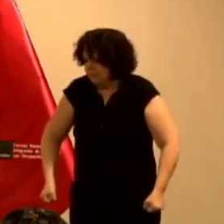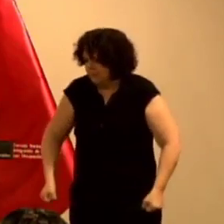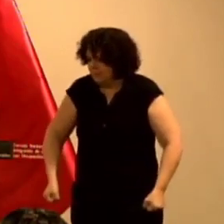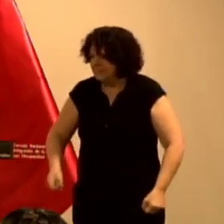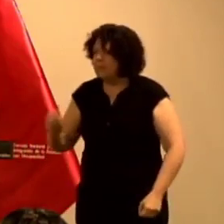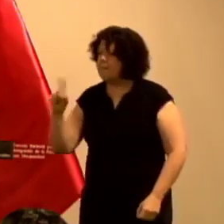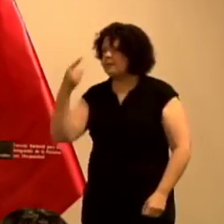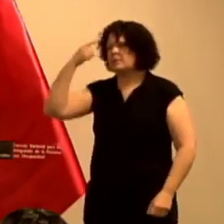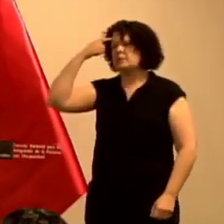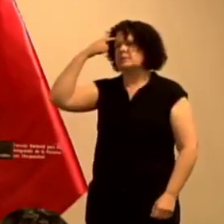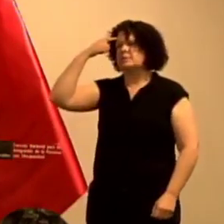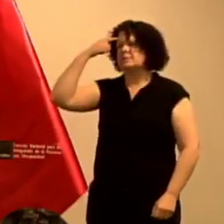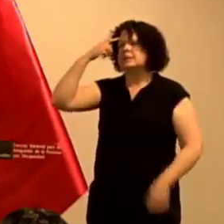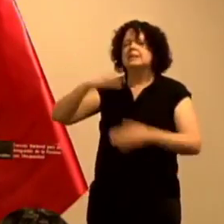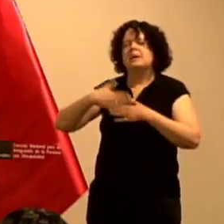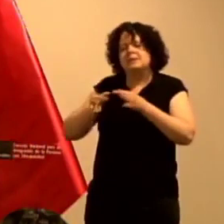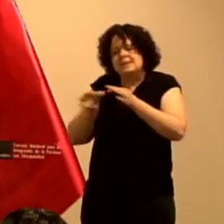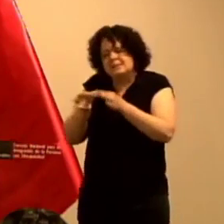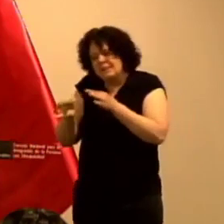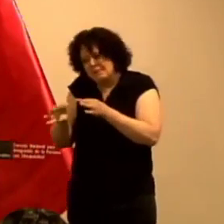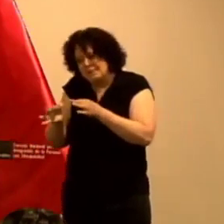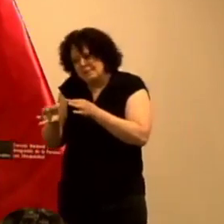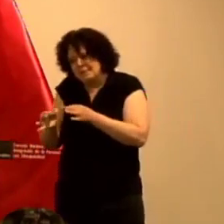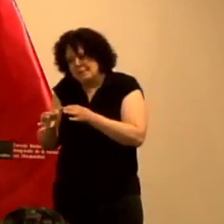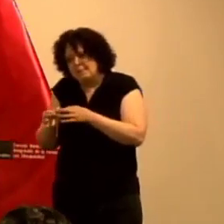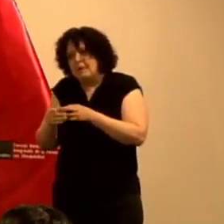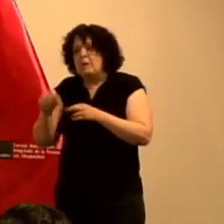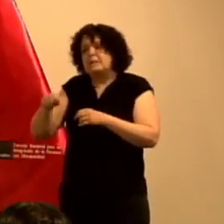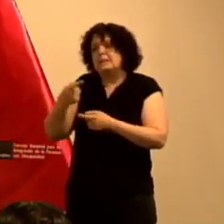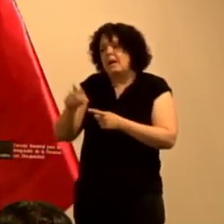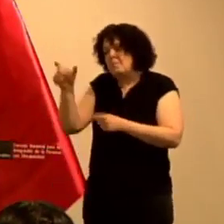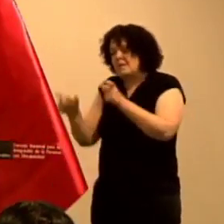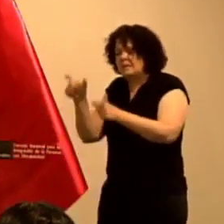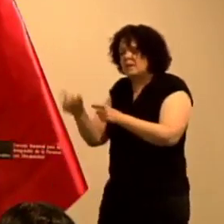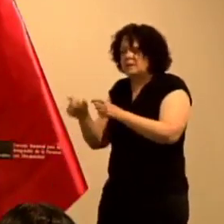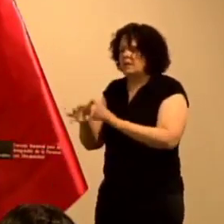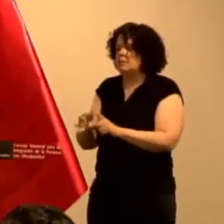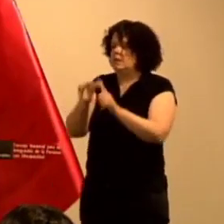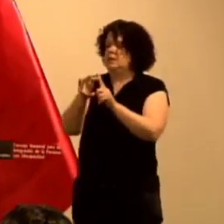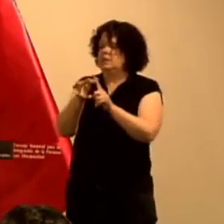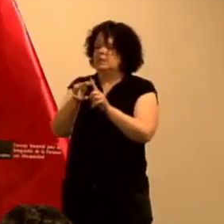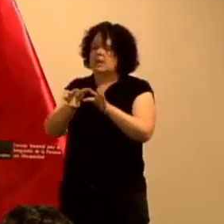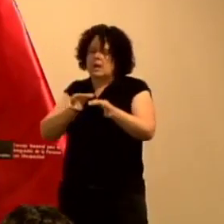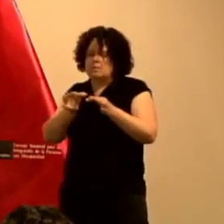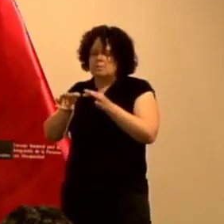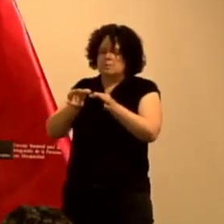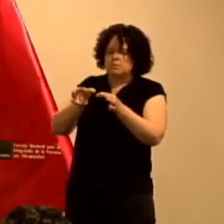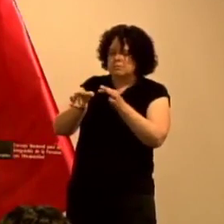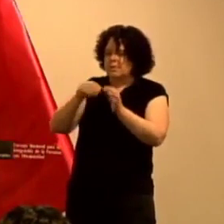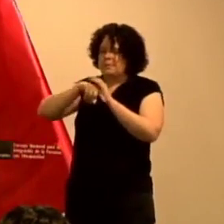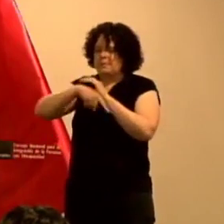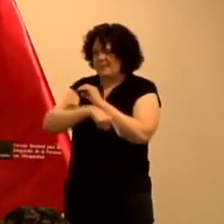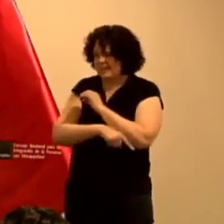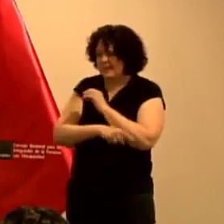viene a la mente y luego empezamos a explicar. Claro, hay algunos especialistas que describirían aún mejor el tema de la discapacidad, pero en